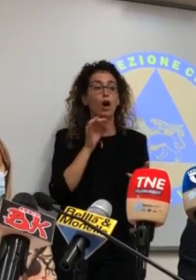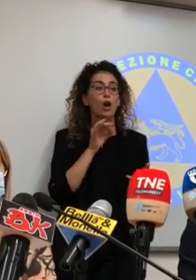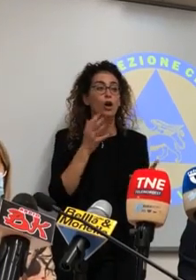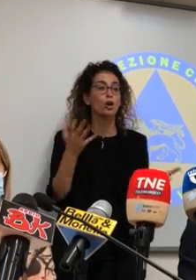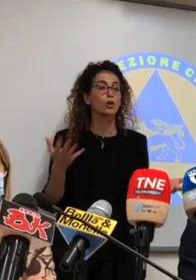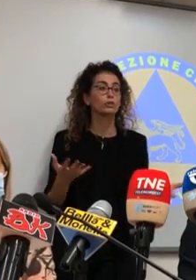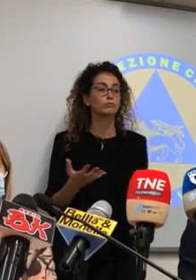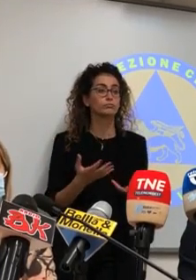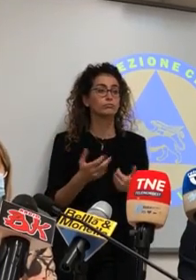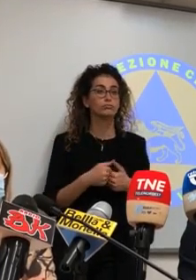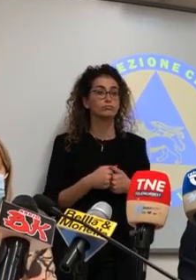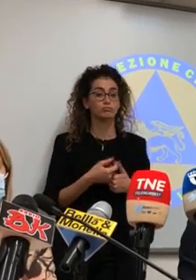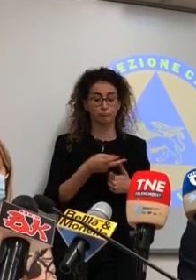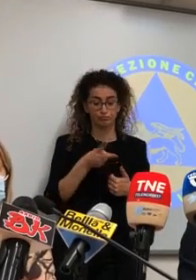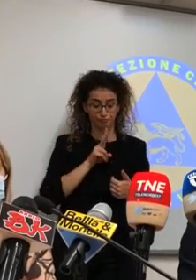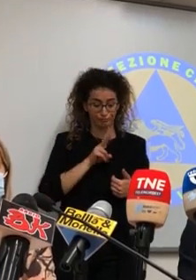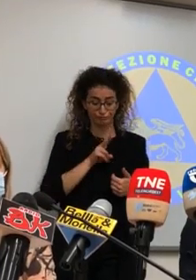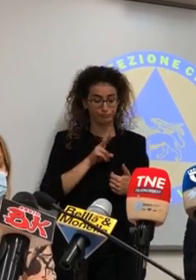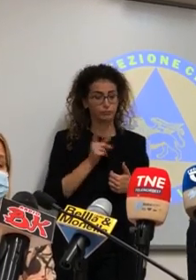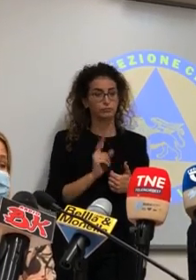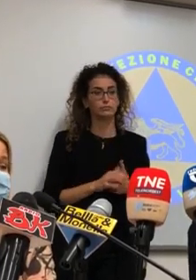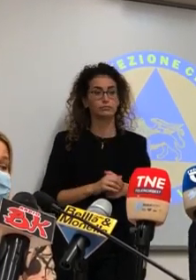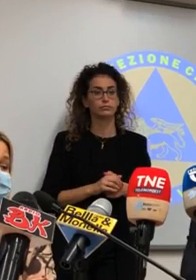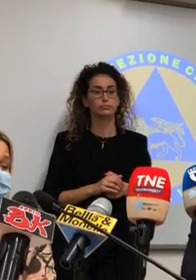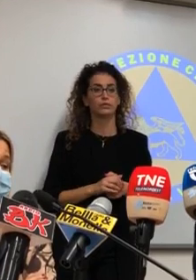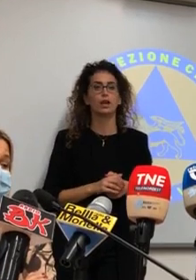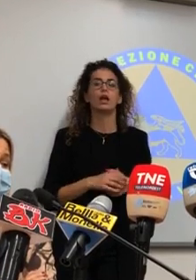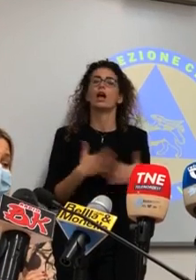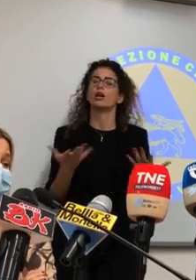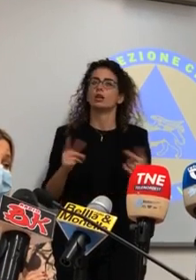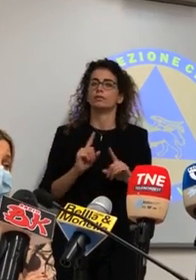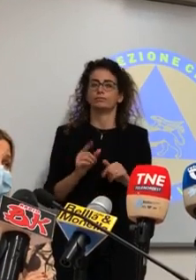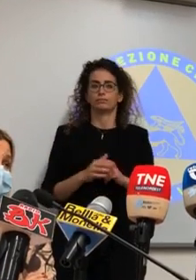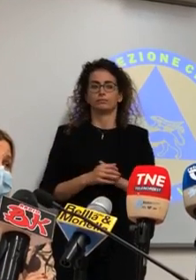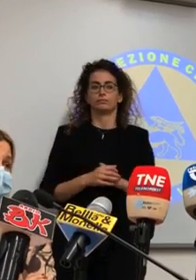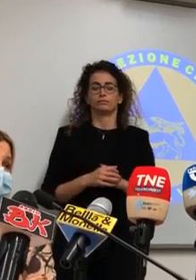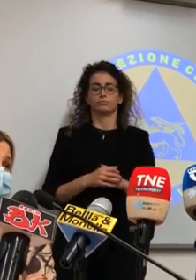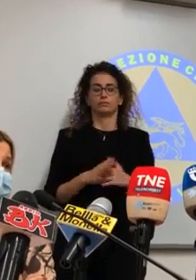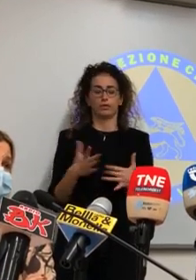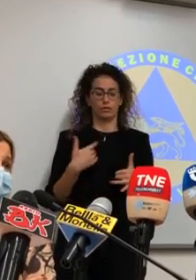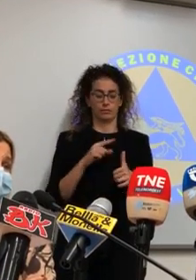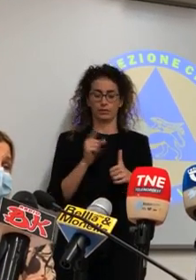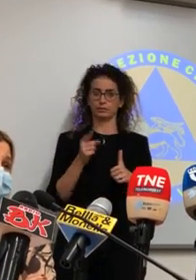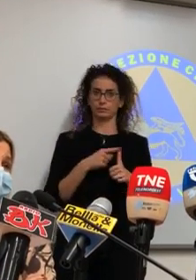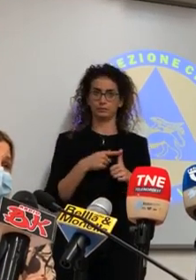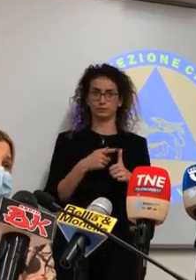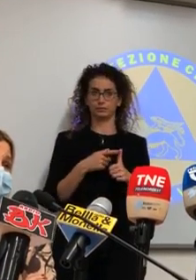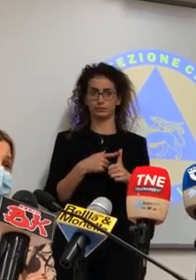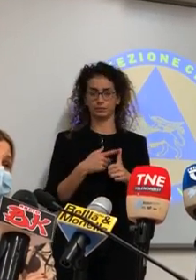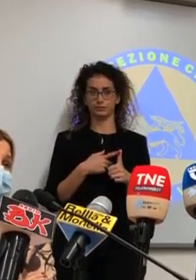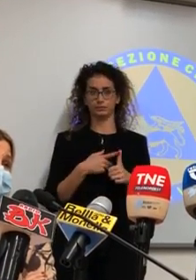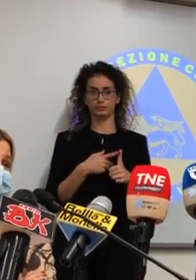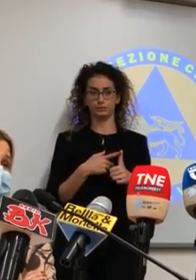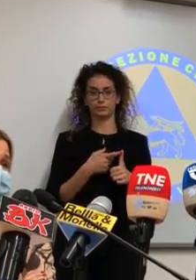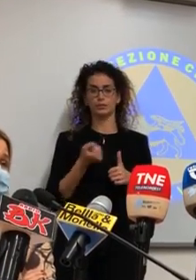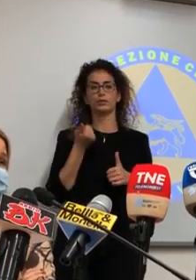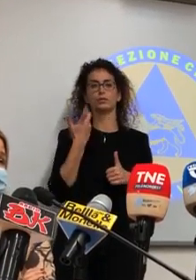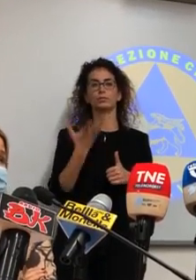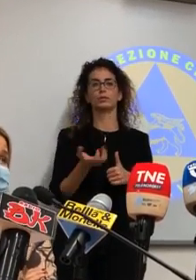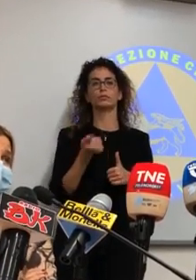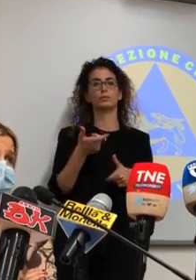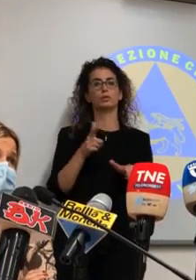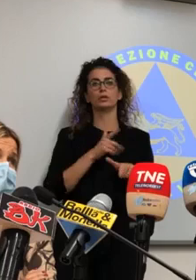nulla di risposta? No, intanto partirei dalla prima cosa, cioè il dato che ci deve